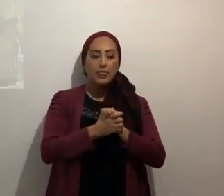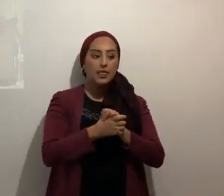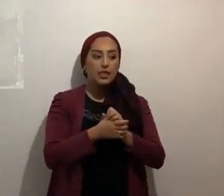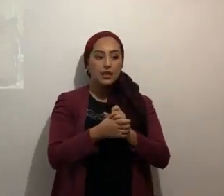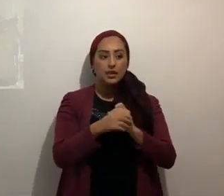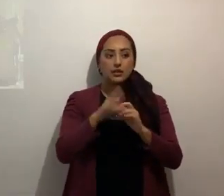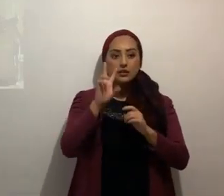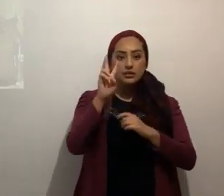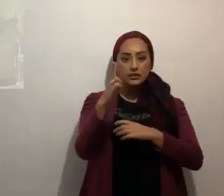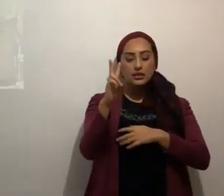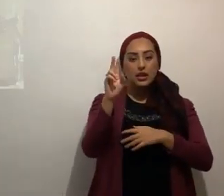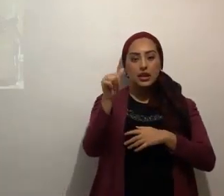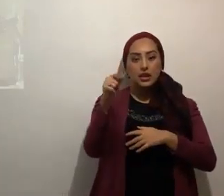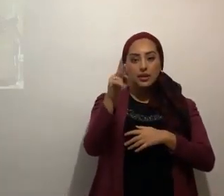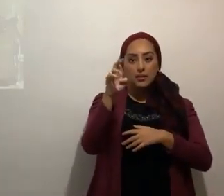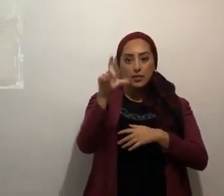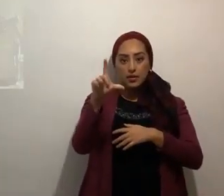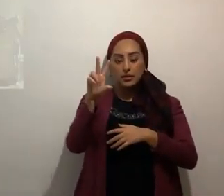El 2 de abril